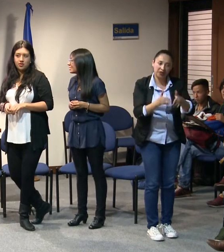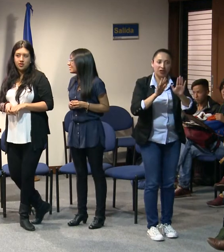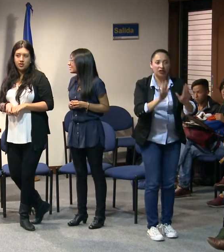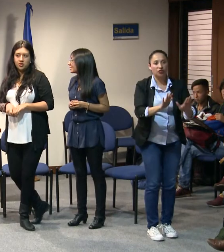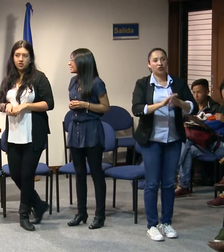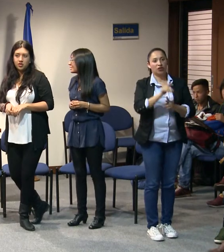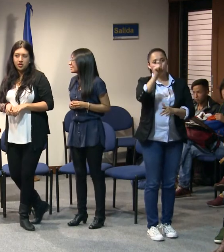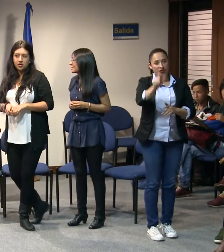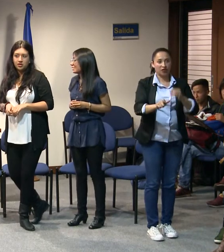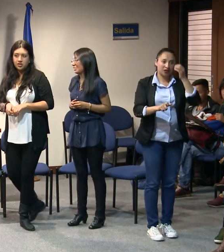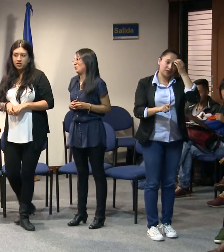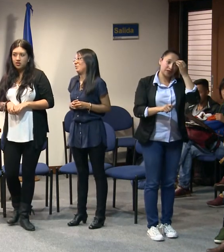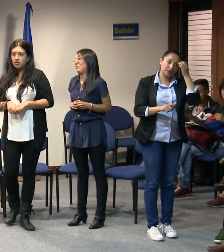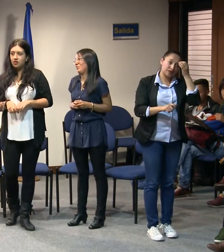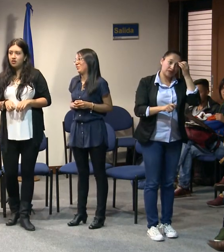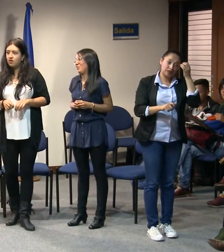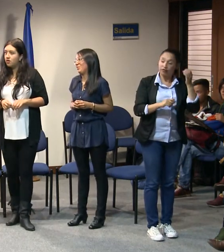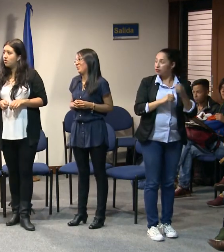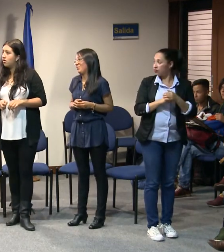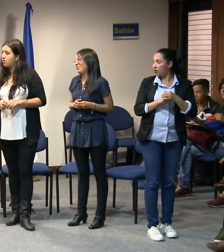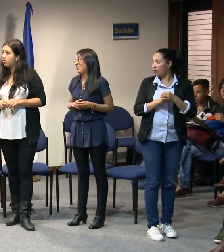que tiene la persona.